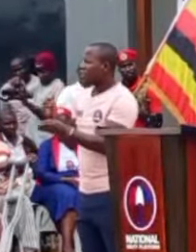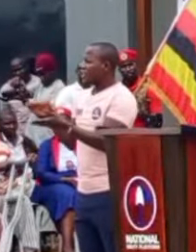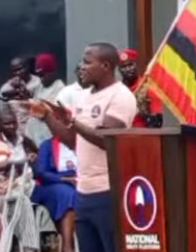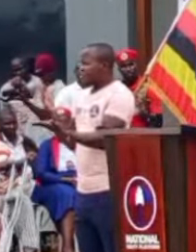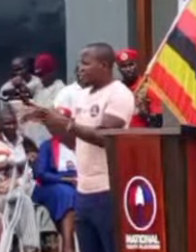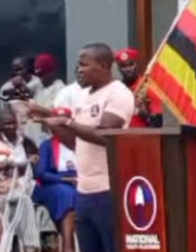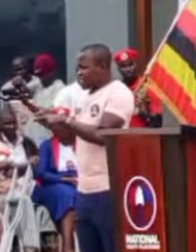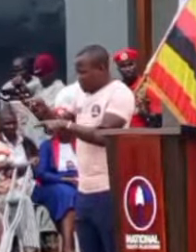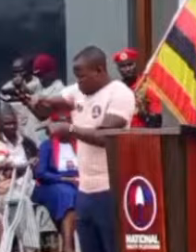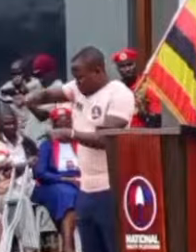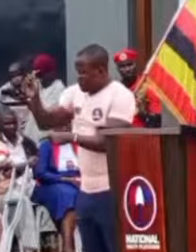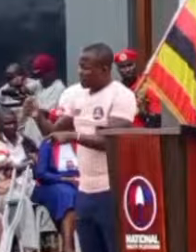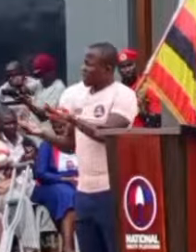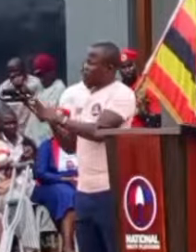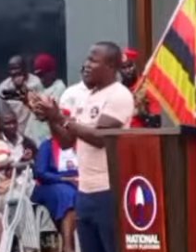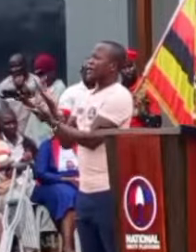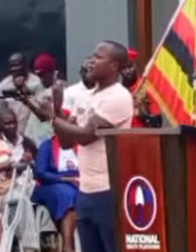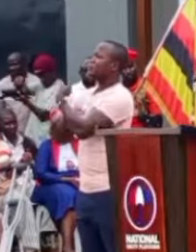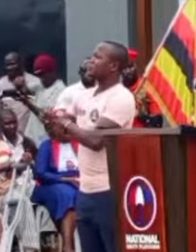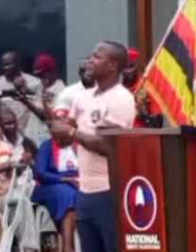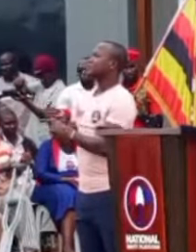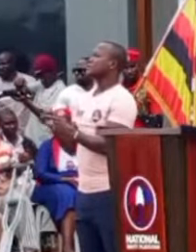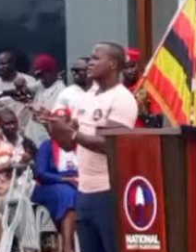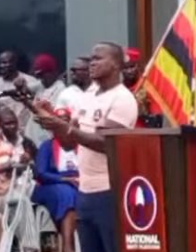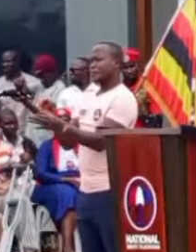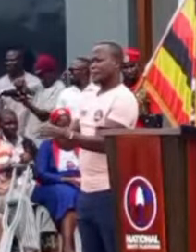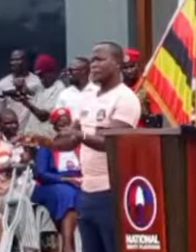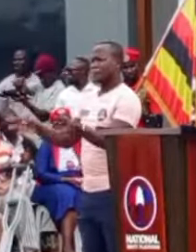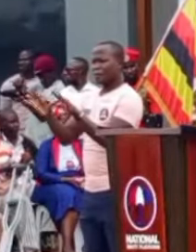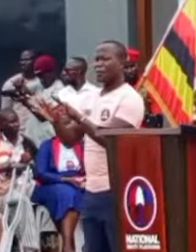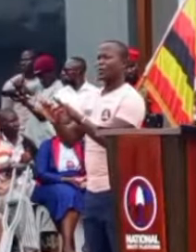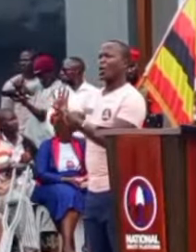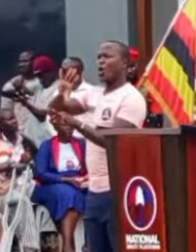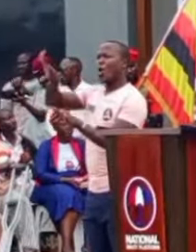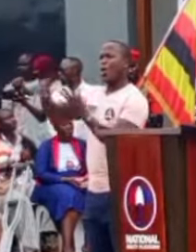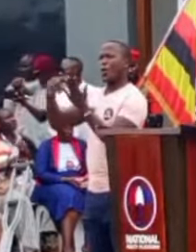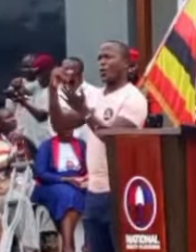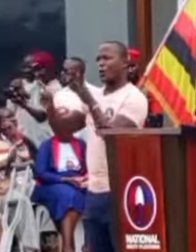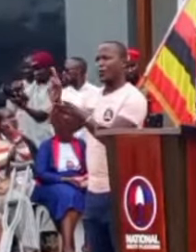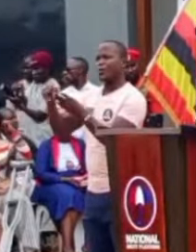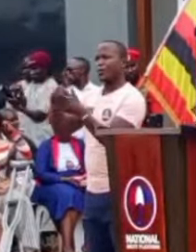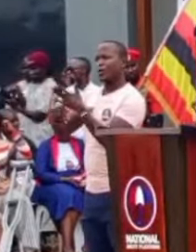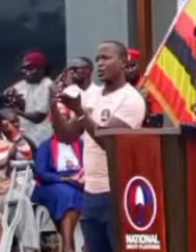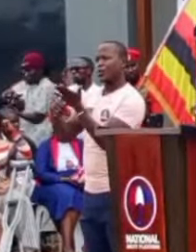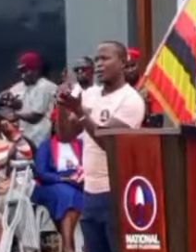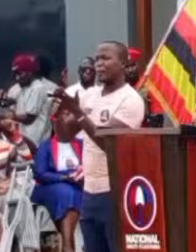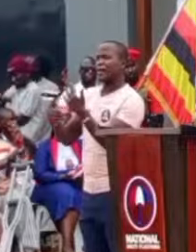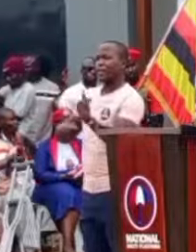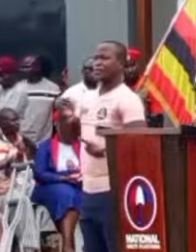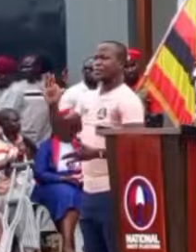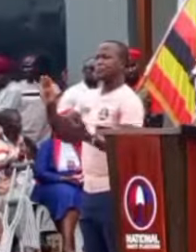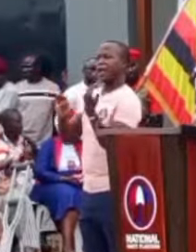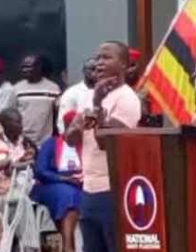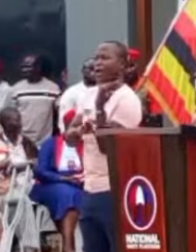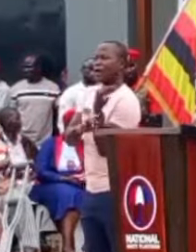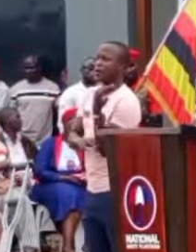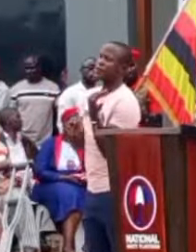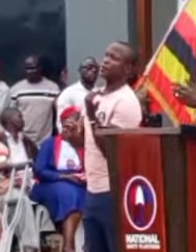ojja kufuuka bwotyo so kiri important bannansi bonna bonna beyagalire mu nsi